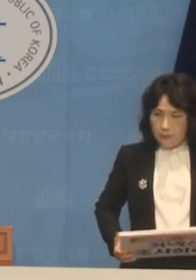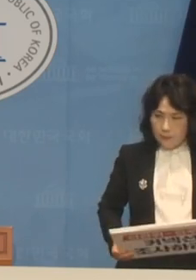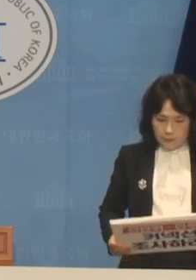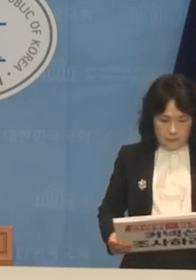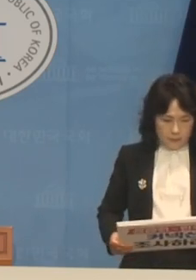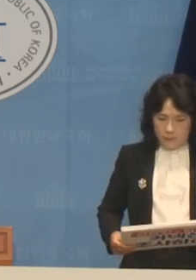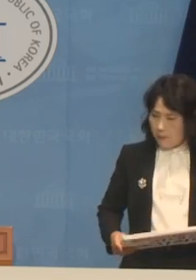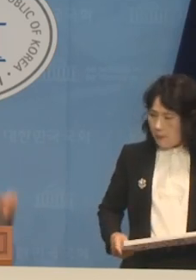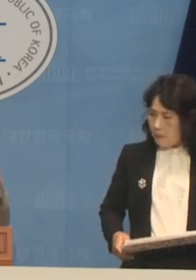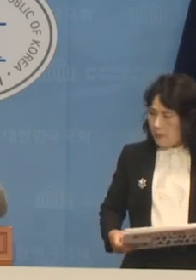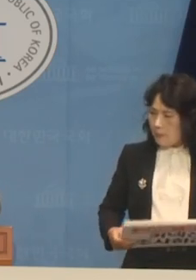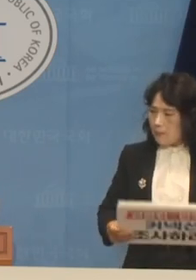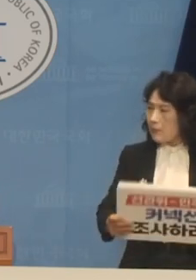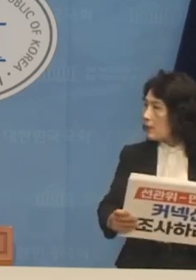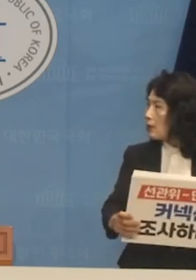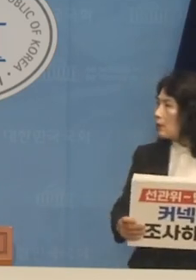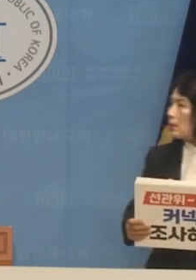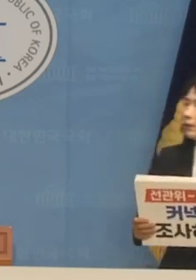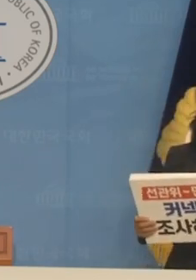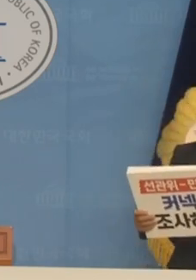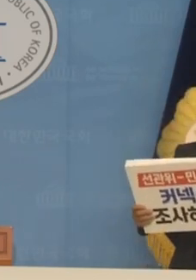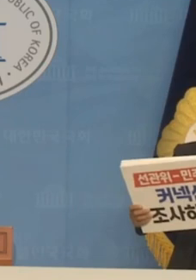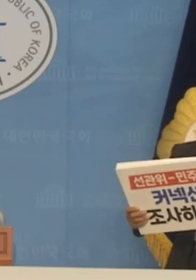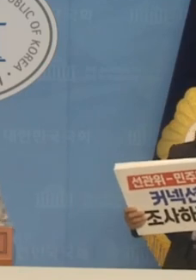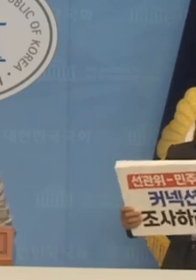할 수 없지만 우리끼리 하자.